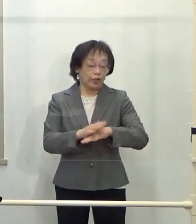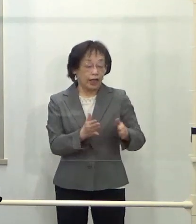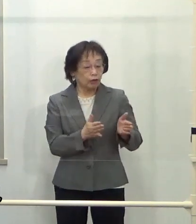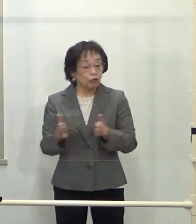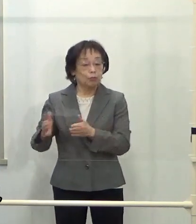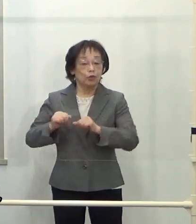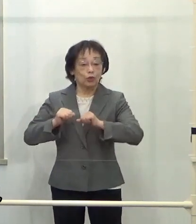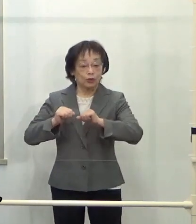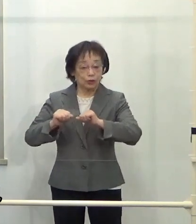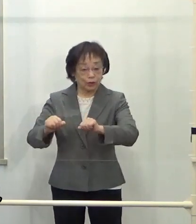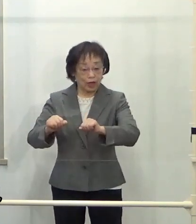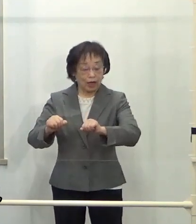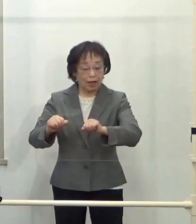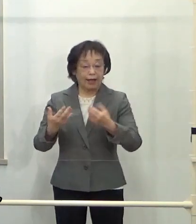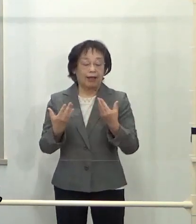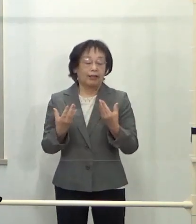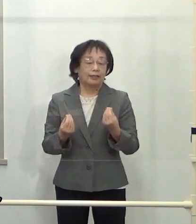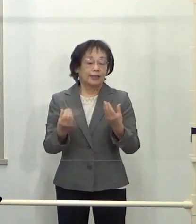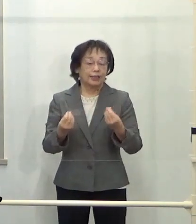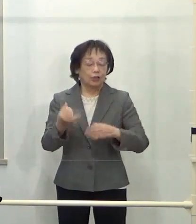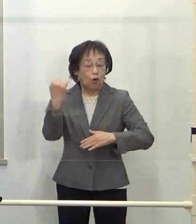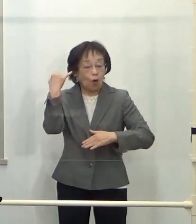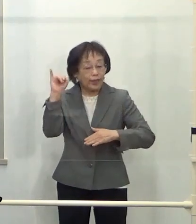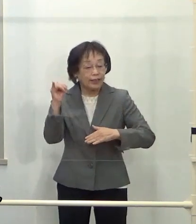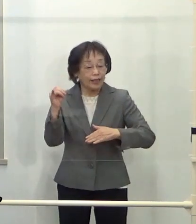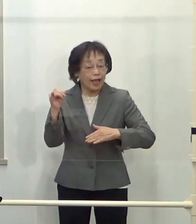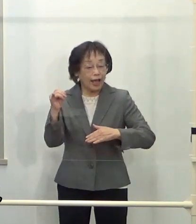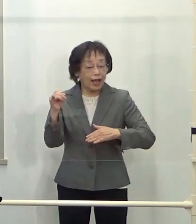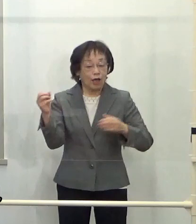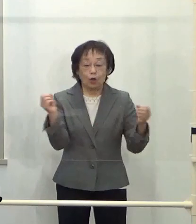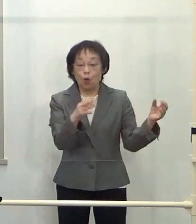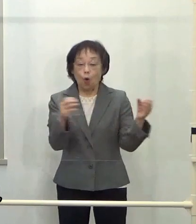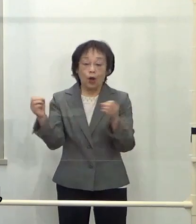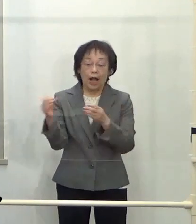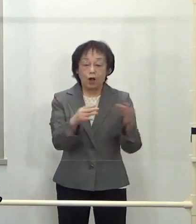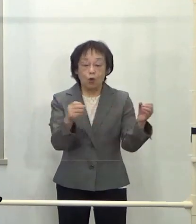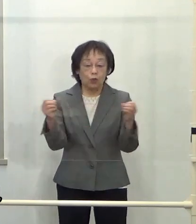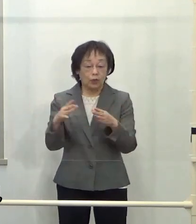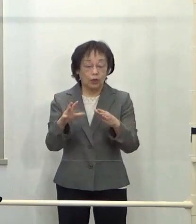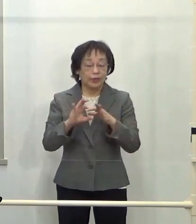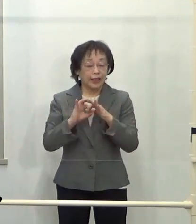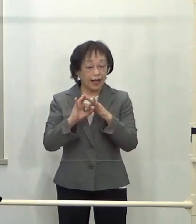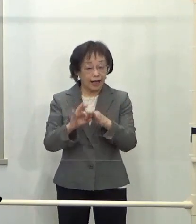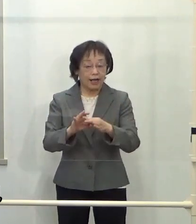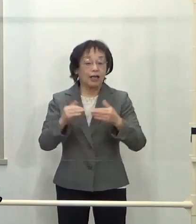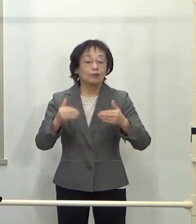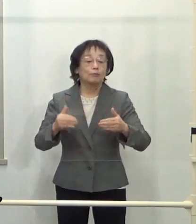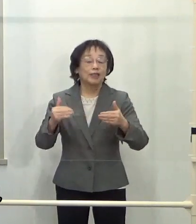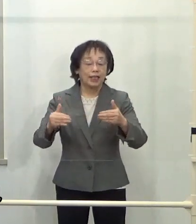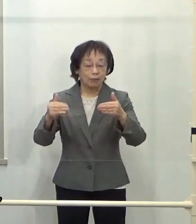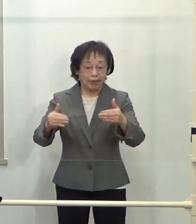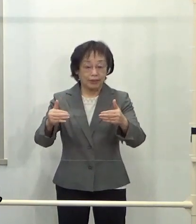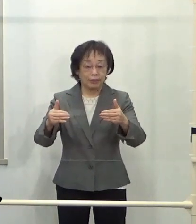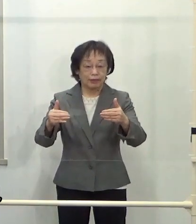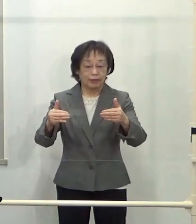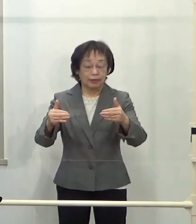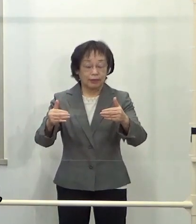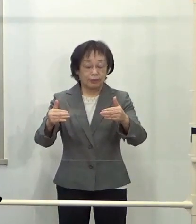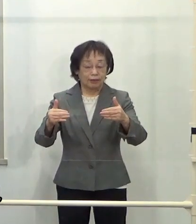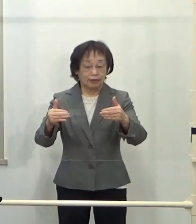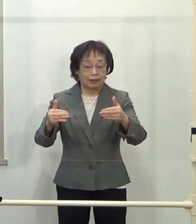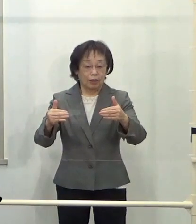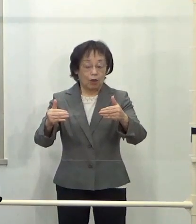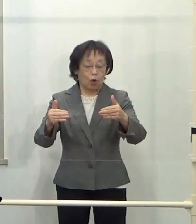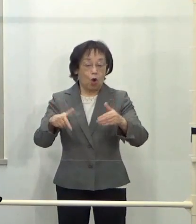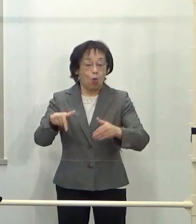について、しっかりと意見交換をして進めてきております。その点で、ファイザー